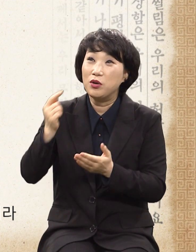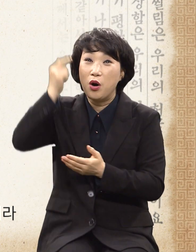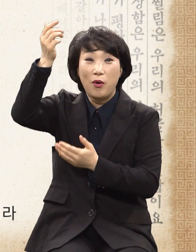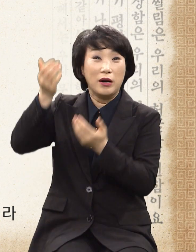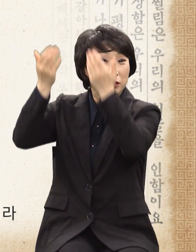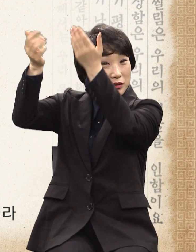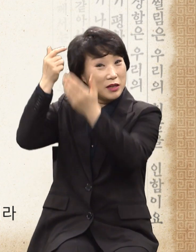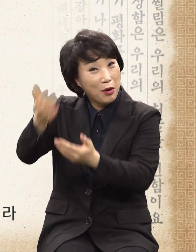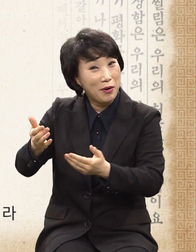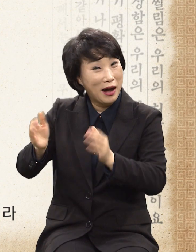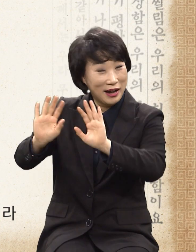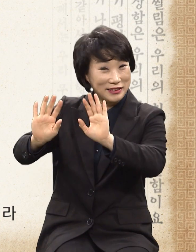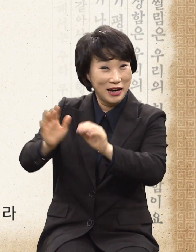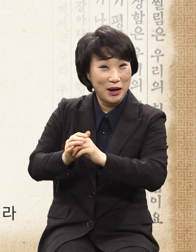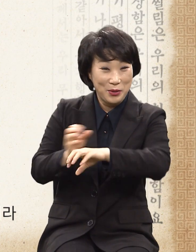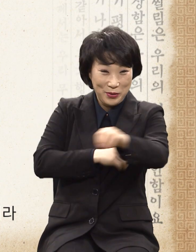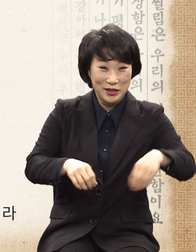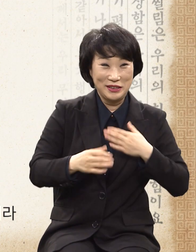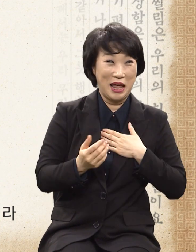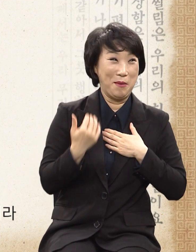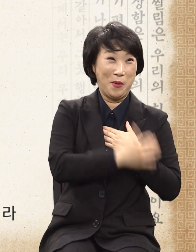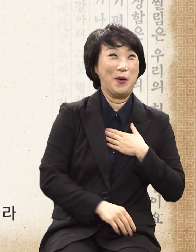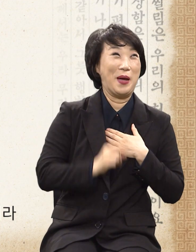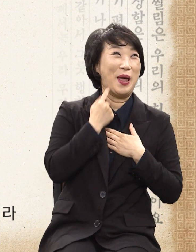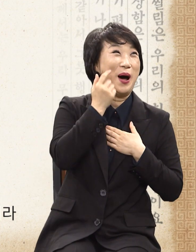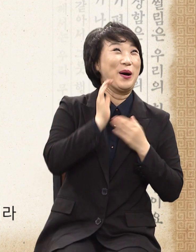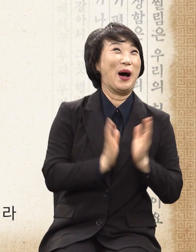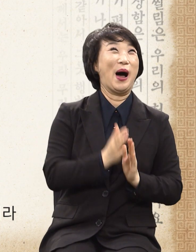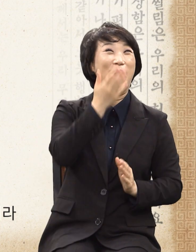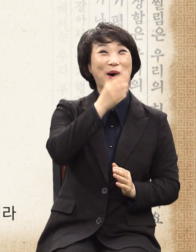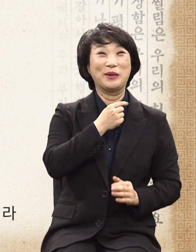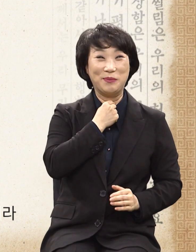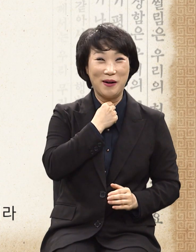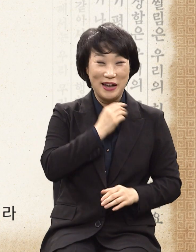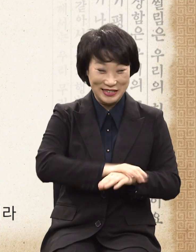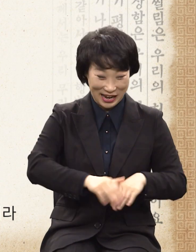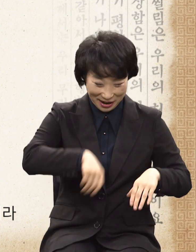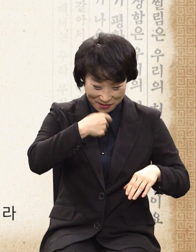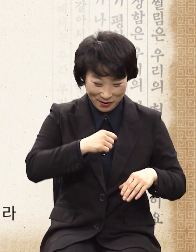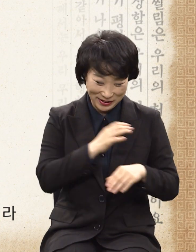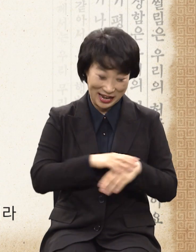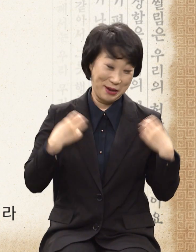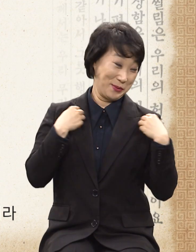들지. 잘 입고 잘 먹고 화장하고